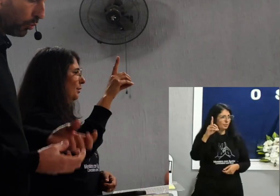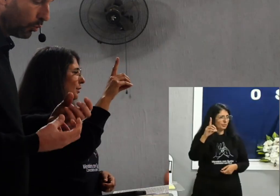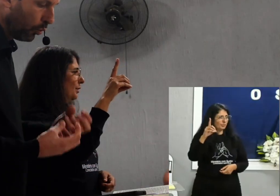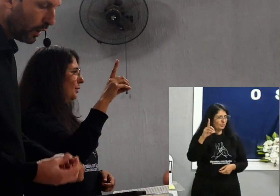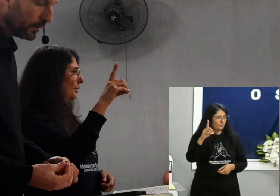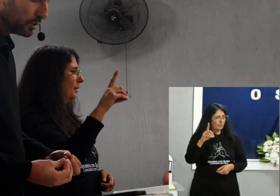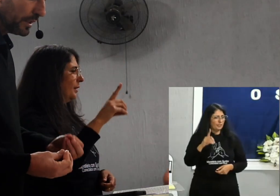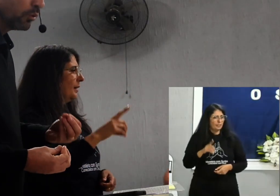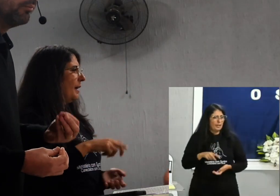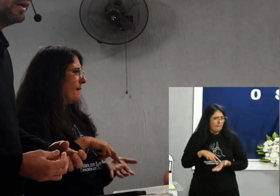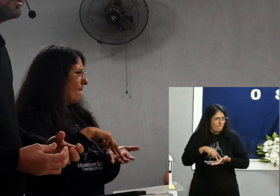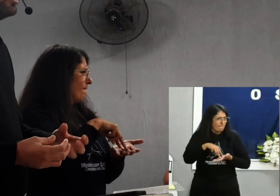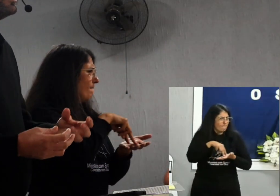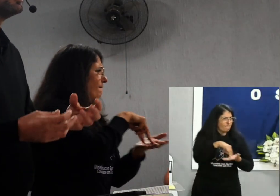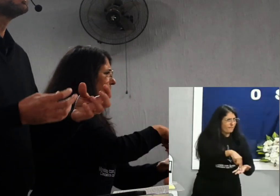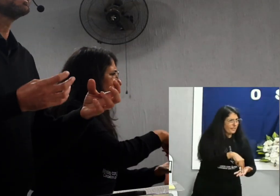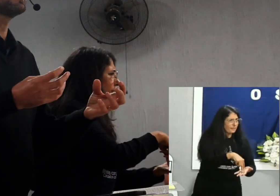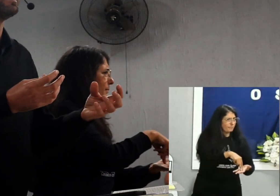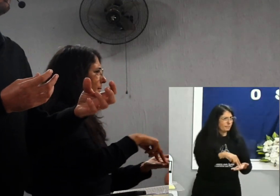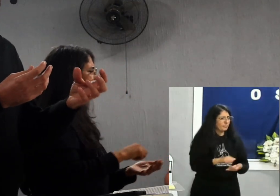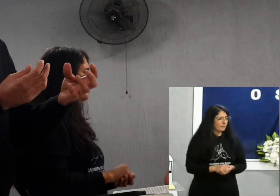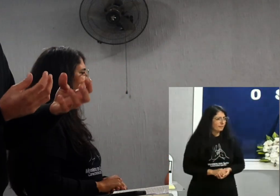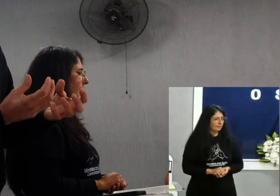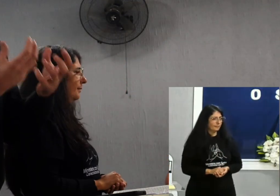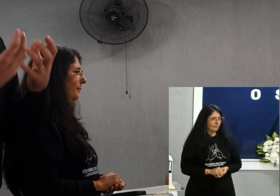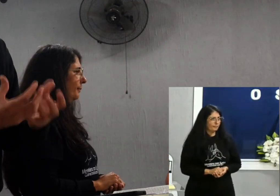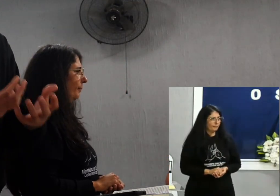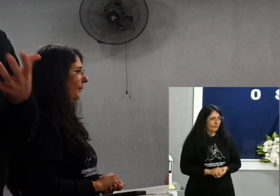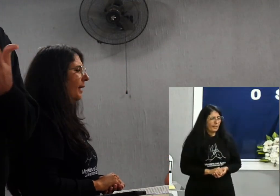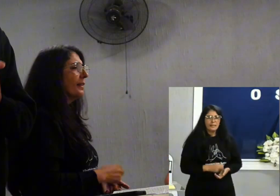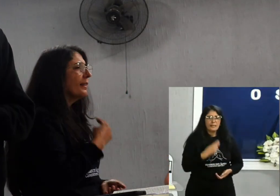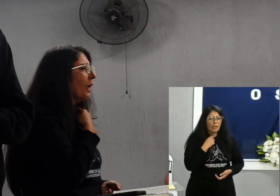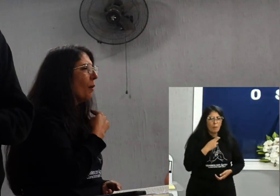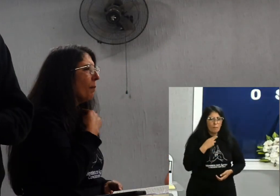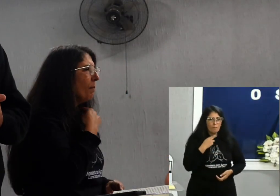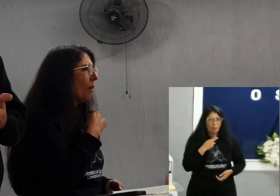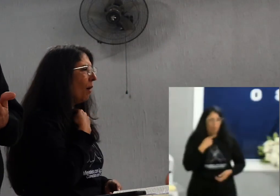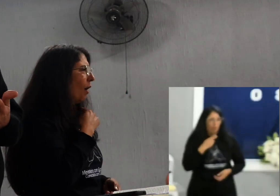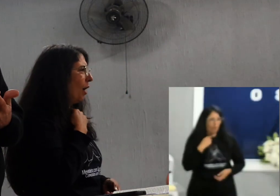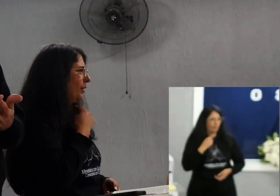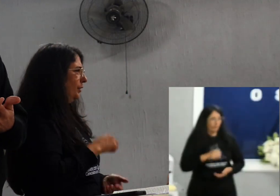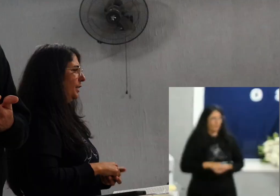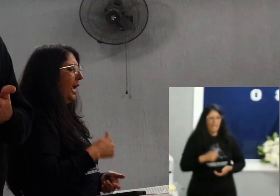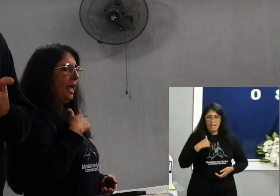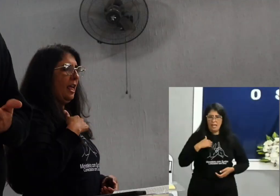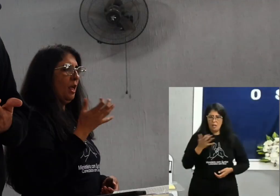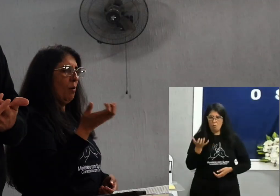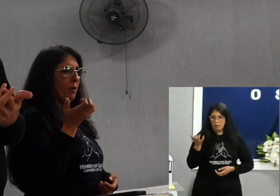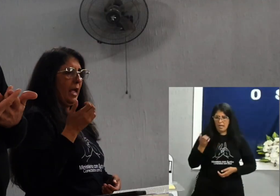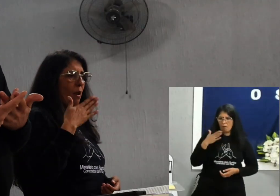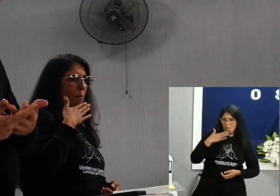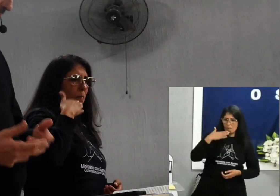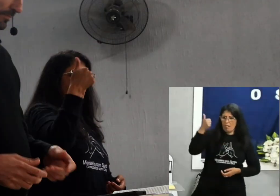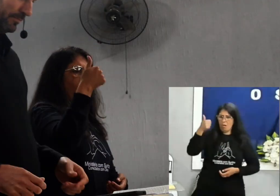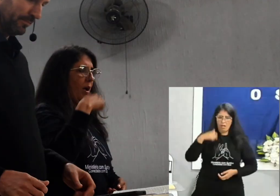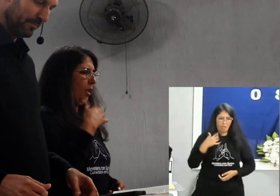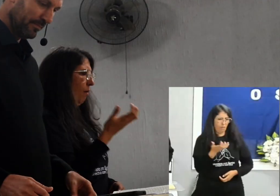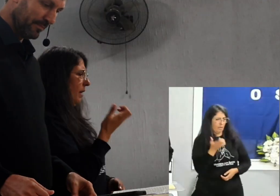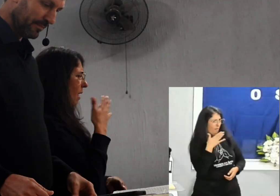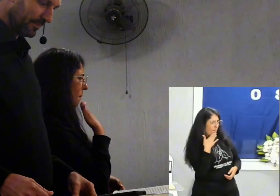a loucura do ser humano de tentar competir com ele. Deus combate isso.